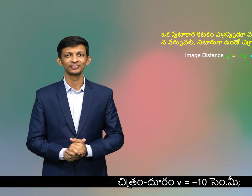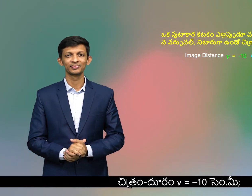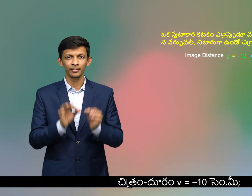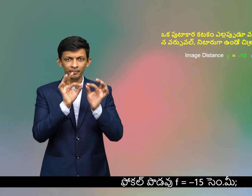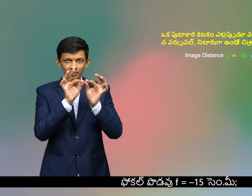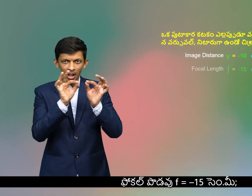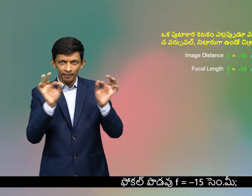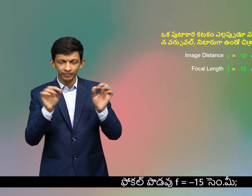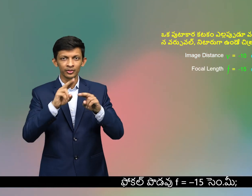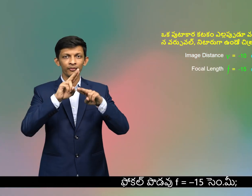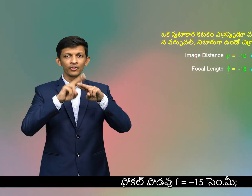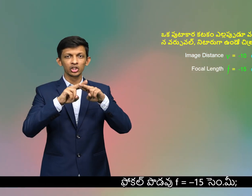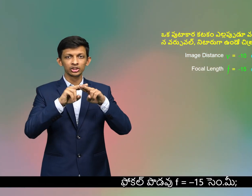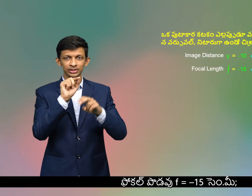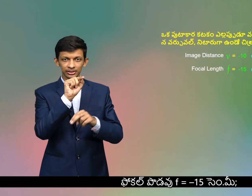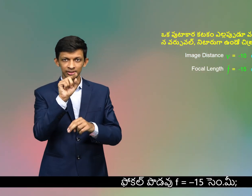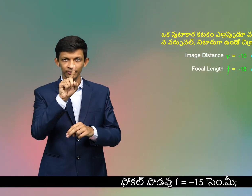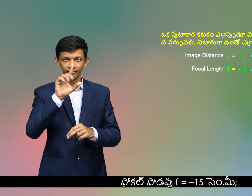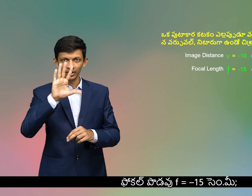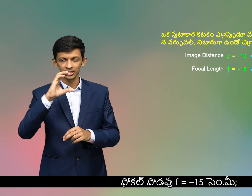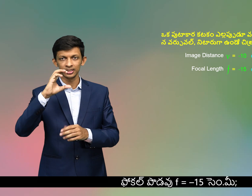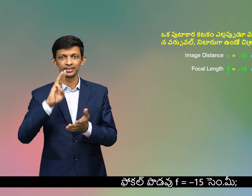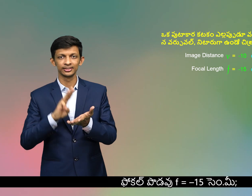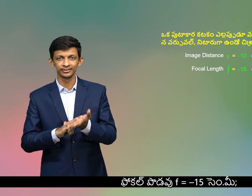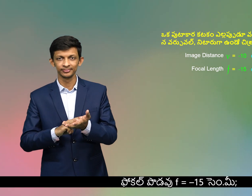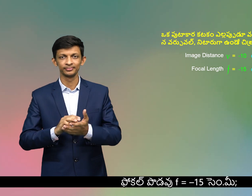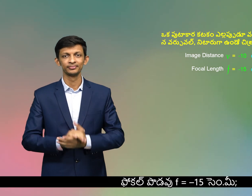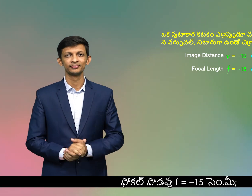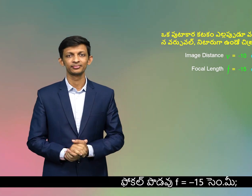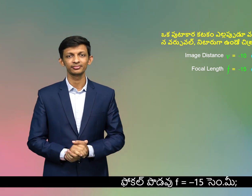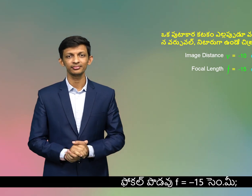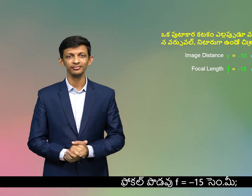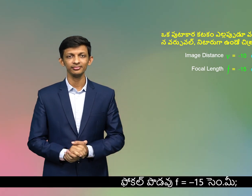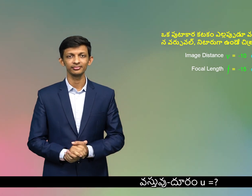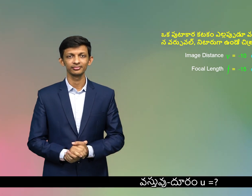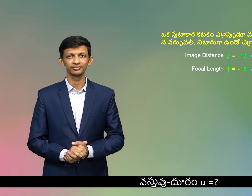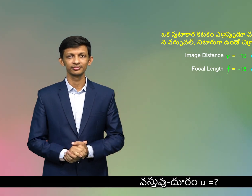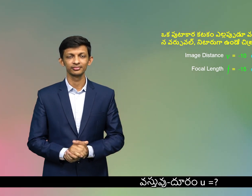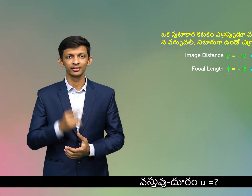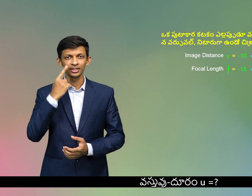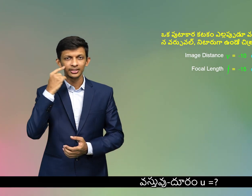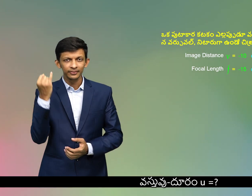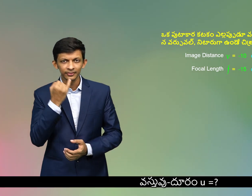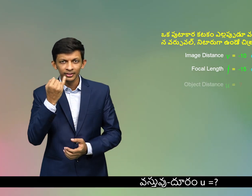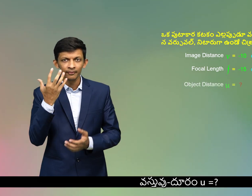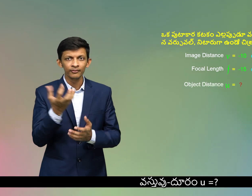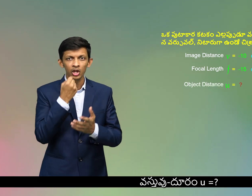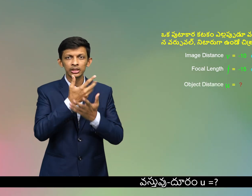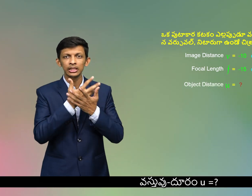10 సెంటీమీటర్లు, ఫోకల్ పొడవు F మైనస్ 15 సెంటీమీటర్లు. వస్తువు